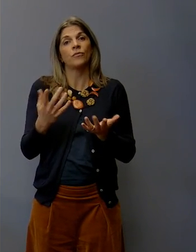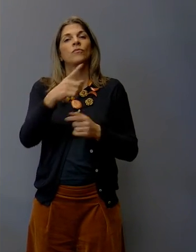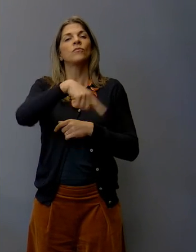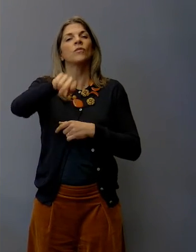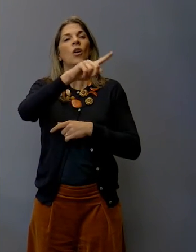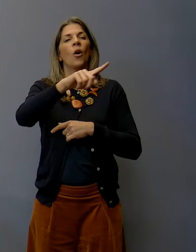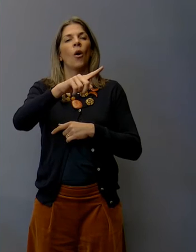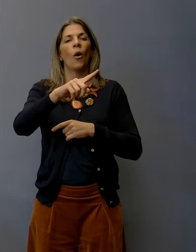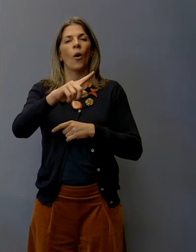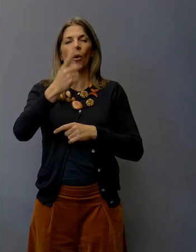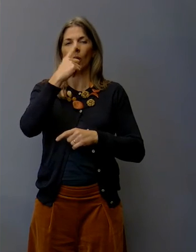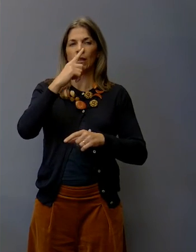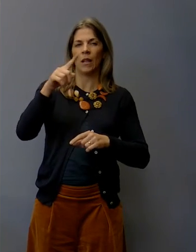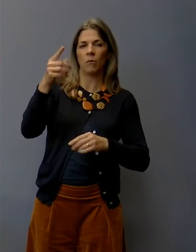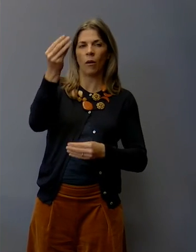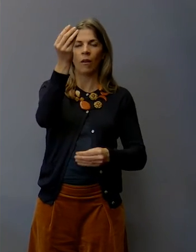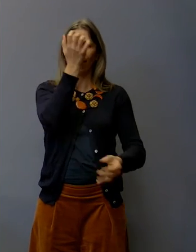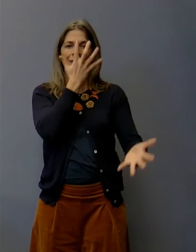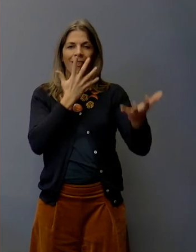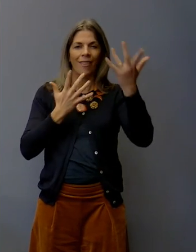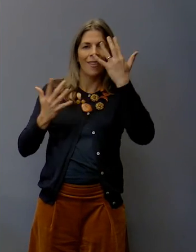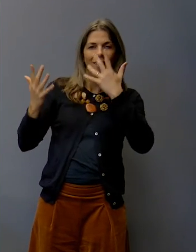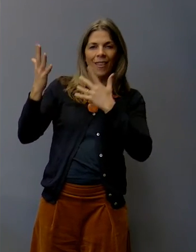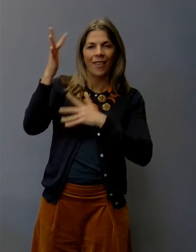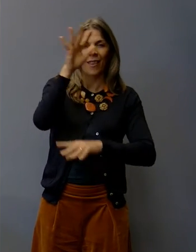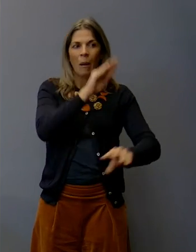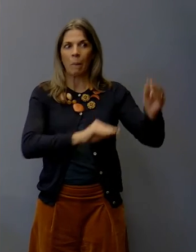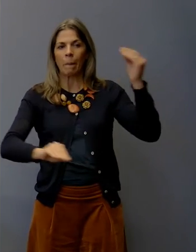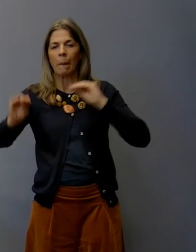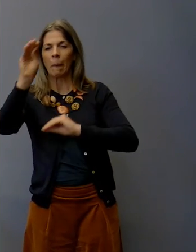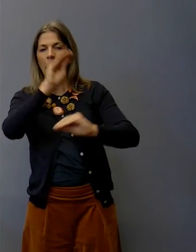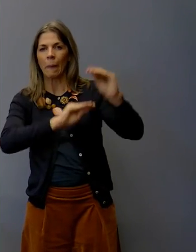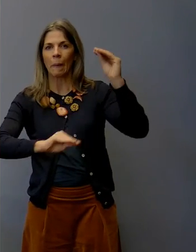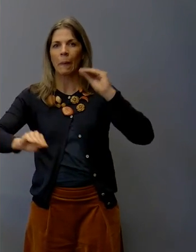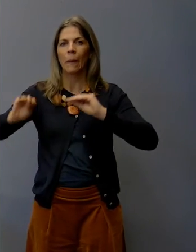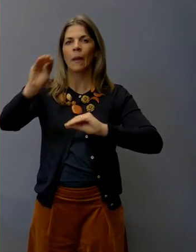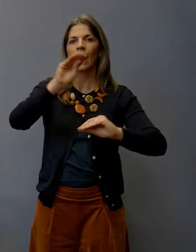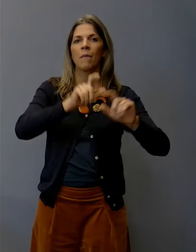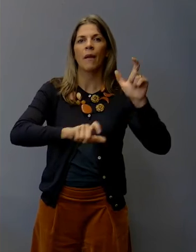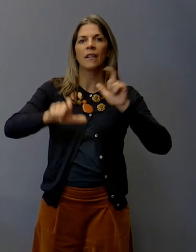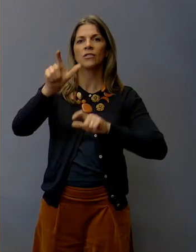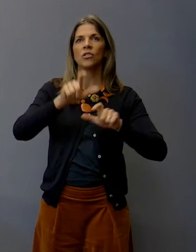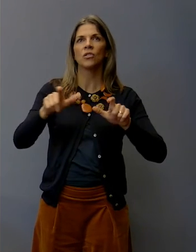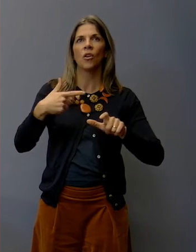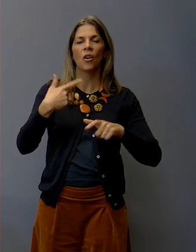parte e dall'altro poi si lavora nel cercare di restituire una